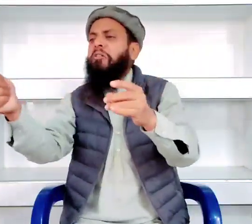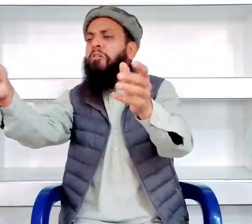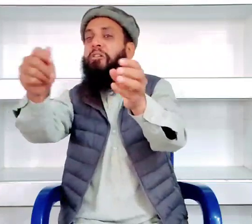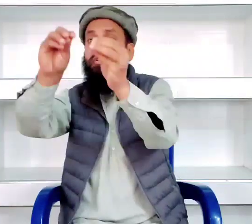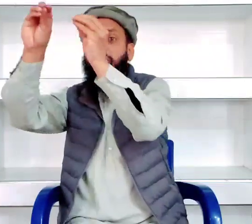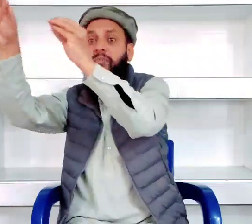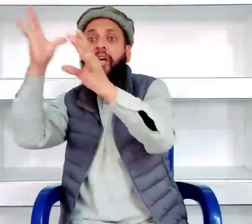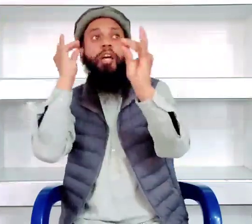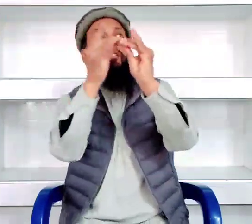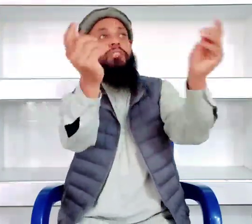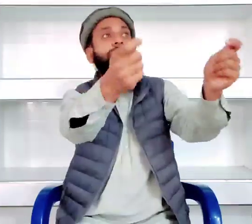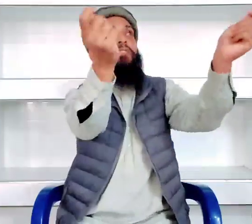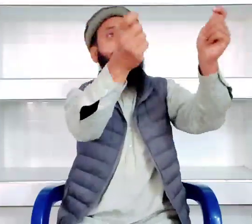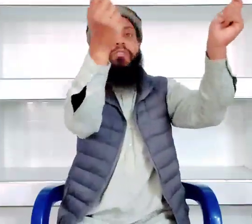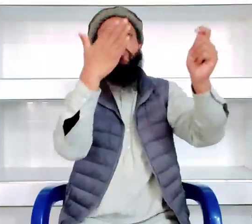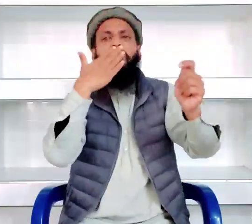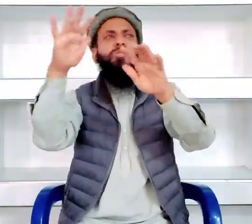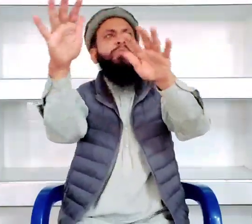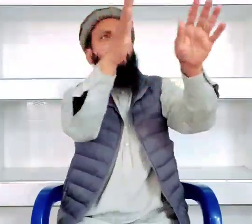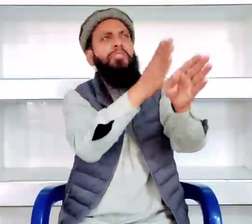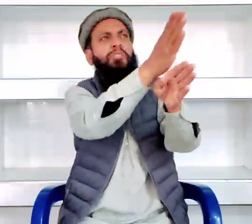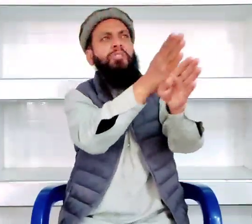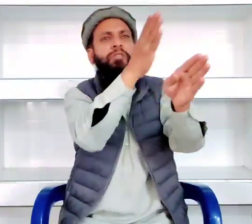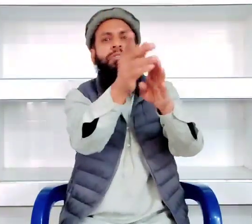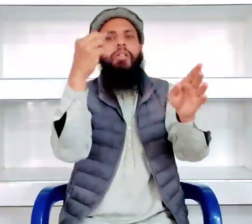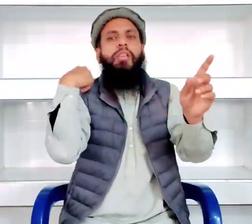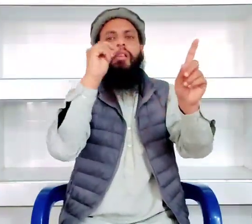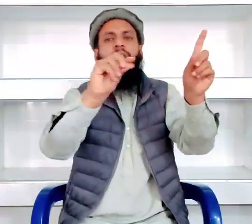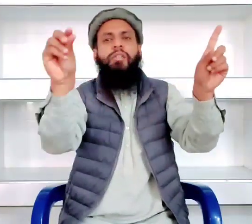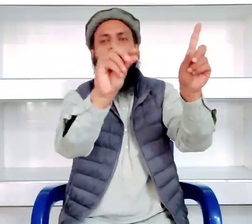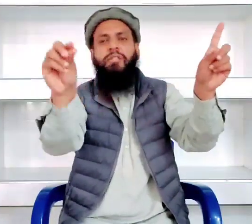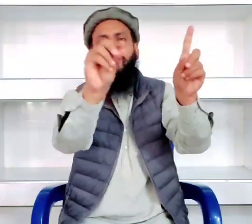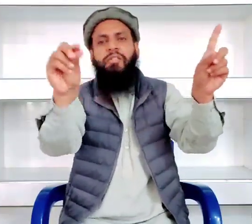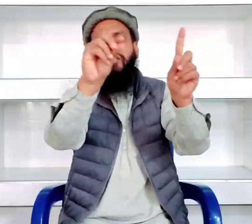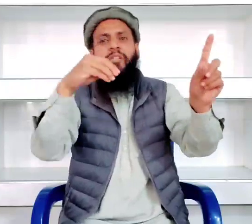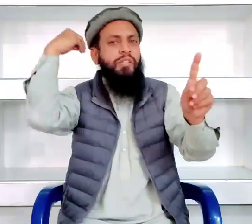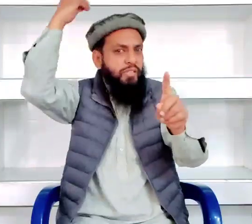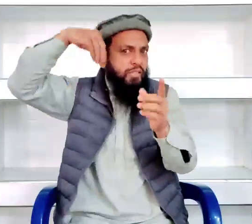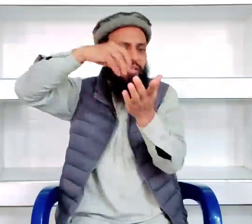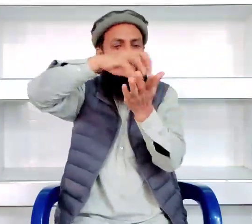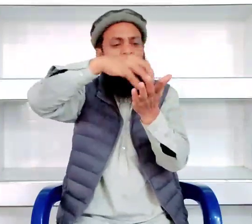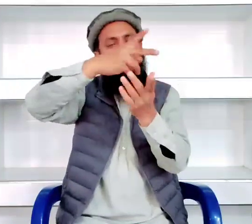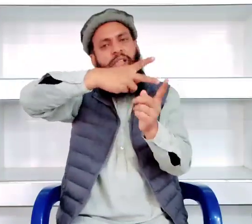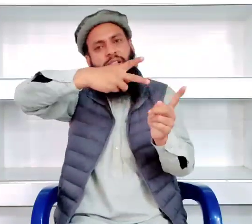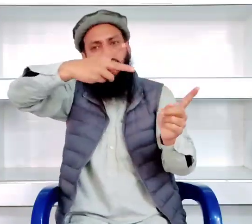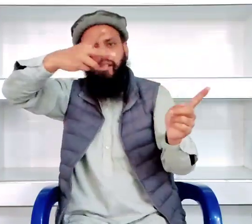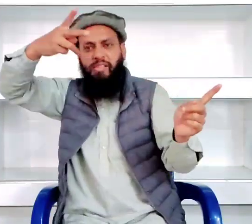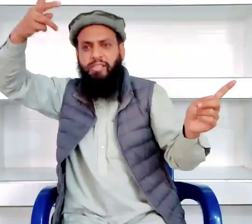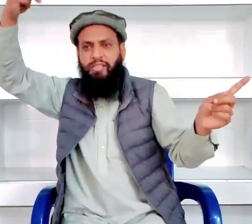ਉਹ ਸਵਾਬ ਜਾਰੀ ਰਹੇਗਾ ਲਿਖਿਆ ਜਾਂਦਾ ਰਹੇਗਾ ਇਸ ਵਾਸਤੇ ਬਿਹਤਰੀਨ ਸਦਕਾ ਜਾ ਰਹੀ ਹੈ ਔਰ ਬੜੀ ਅੱਛੀ ਜਗ੍ਹਾ ਹੈ ਇੱਕ ਨਵਾਂ ਟਾਊਨ ਹੈ ਉਹਦੇ ਵਿੱਚ